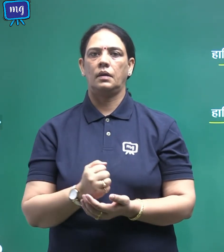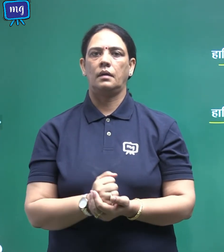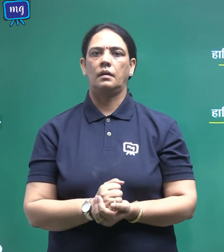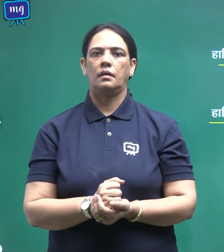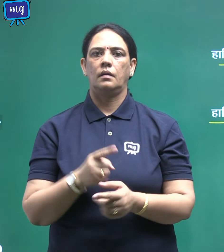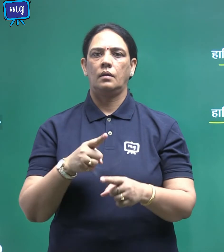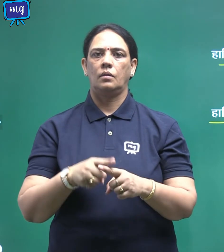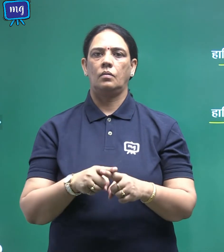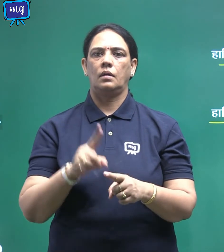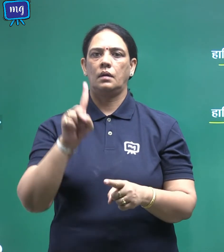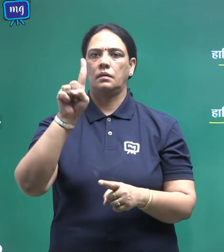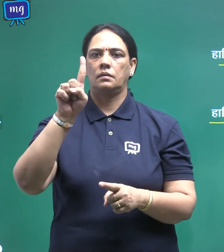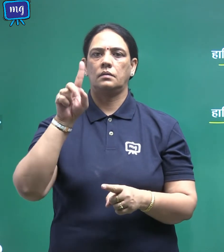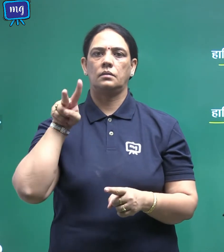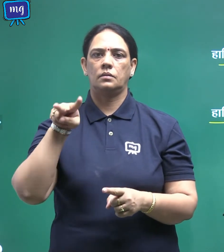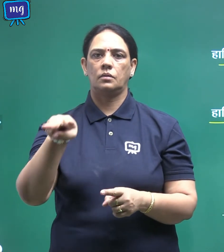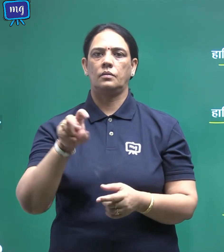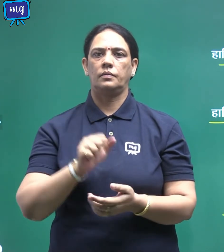गुणा 100